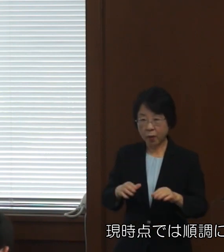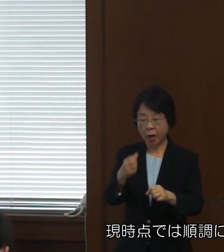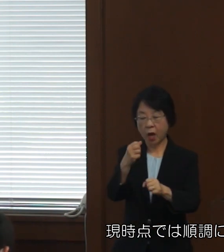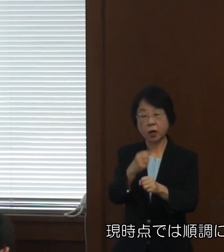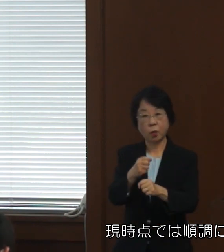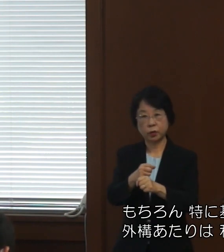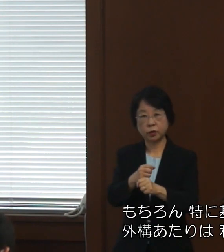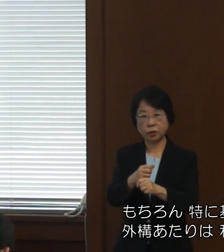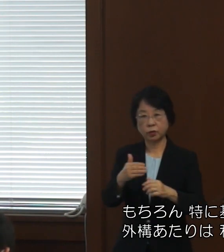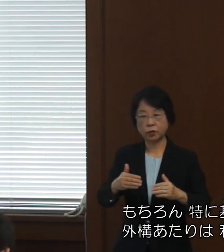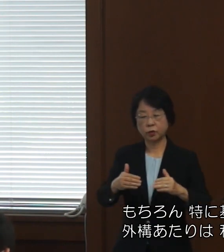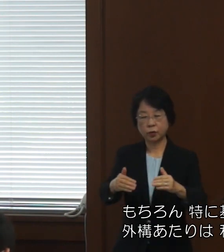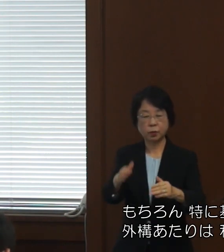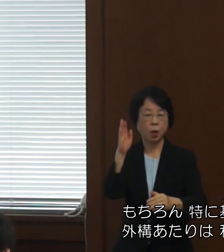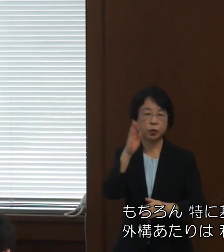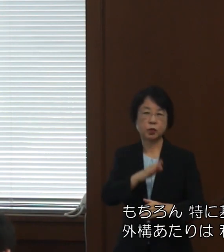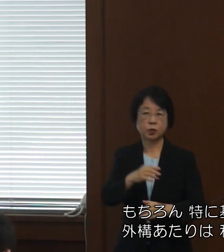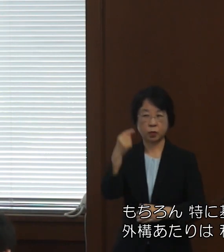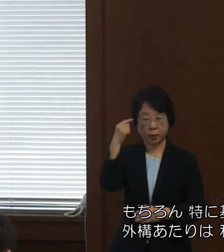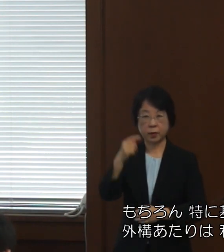に推移していると思いますもちろん